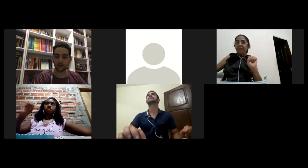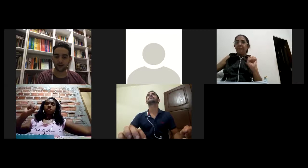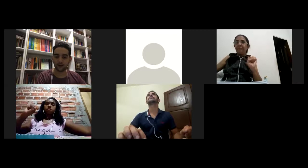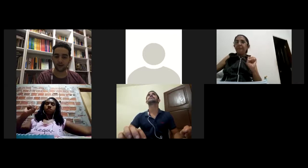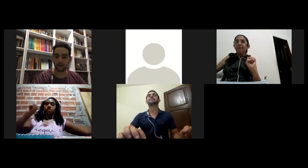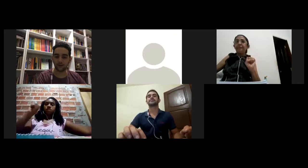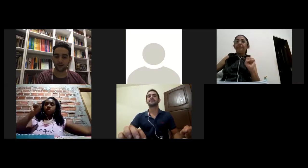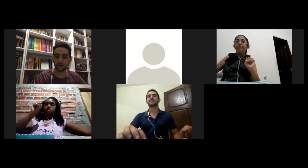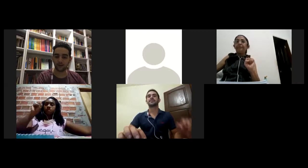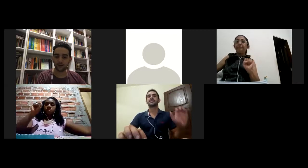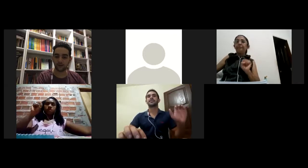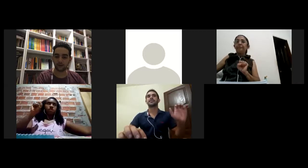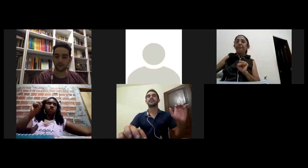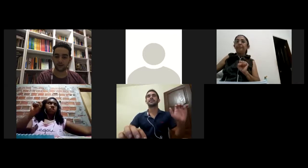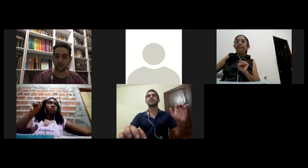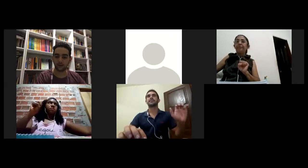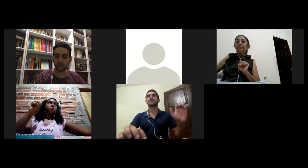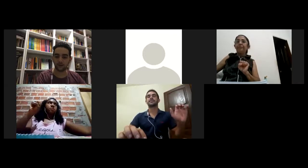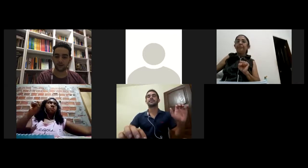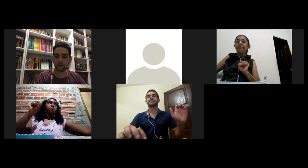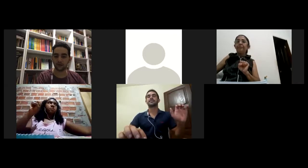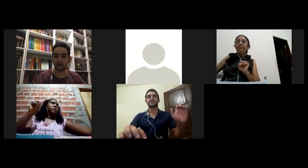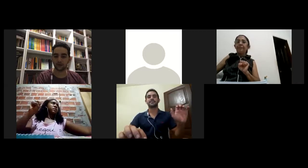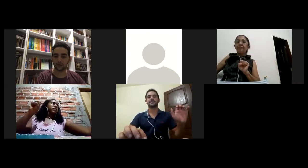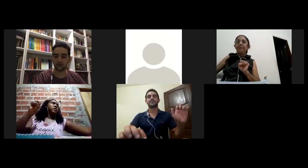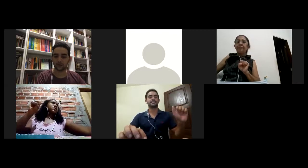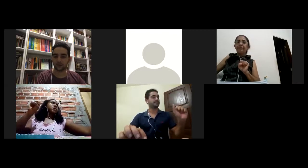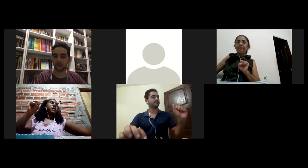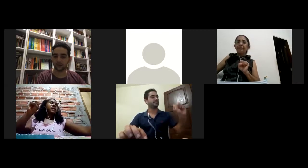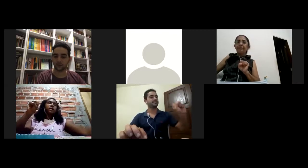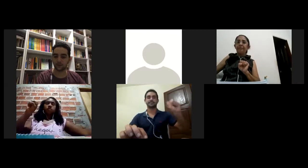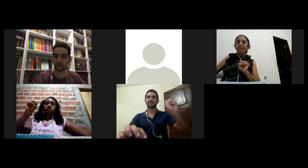A. Só que com o polegar na frente.